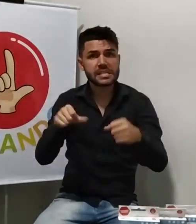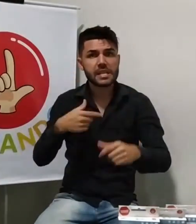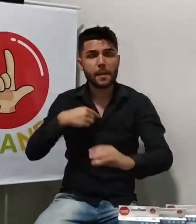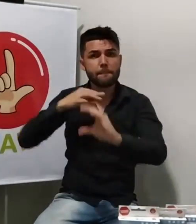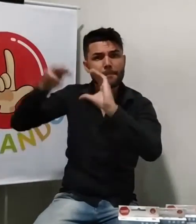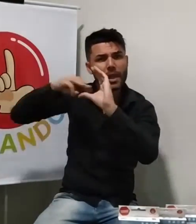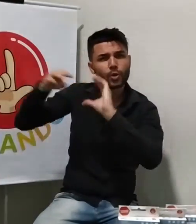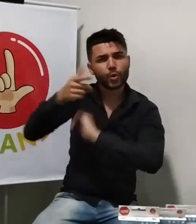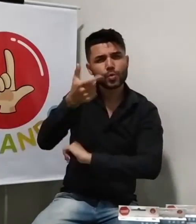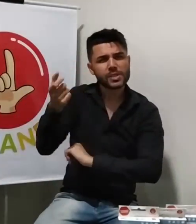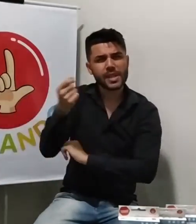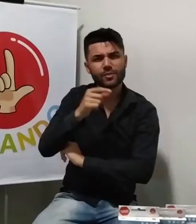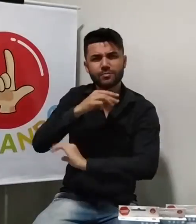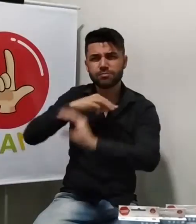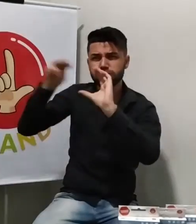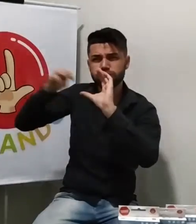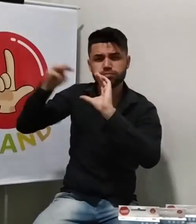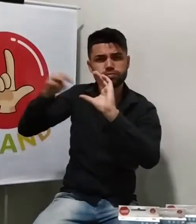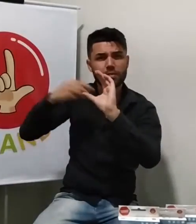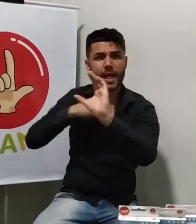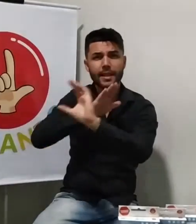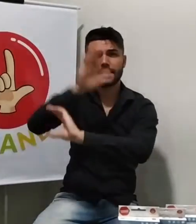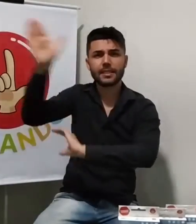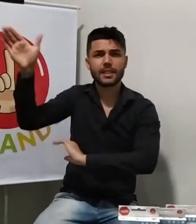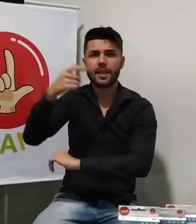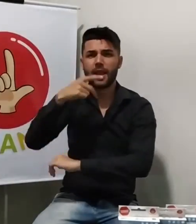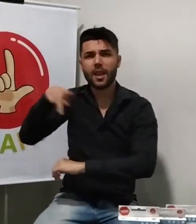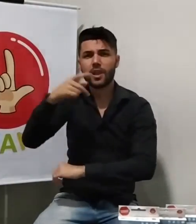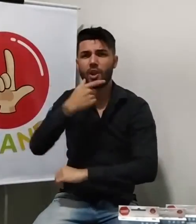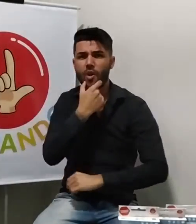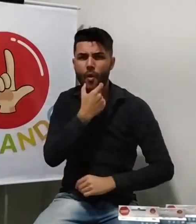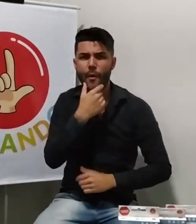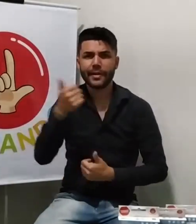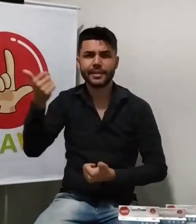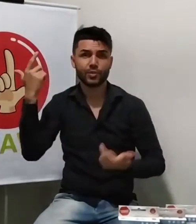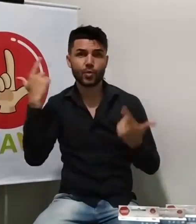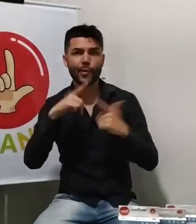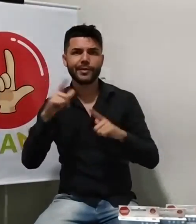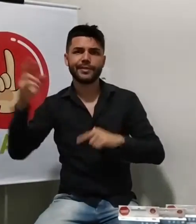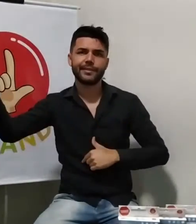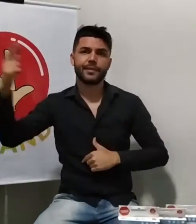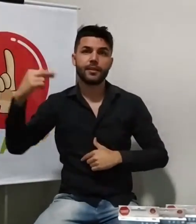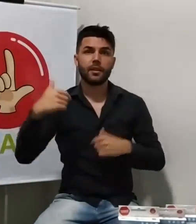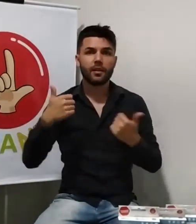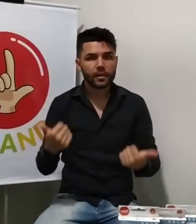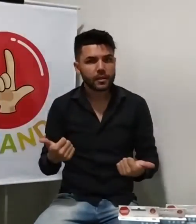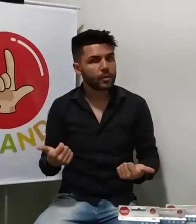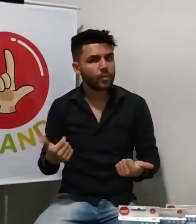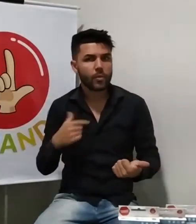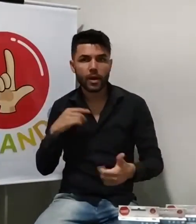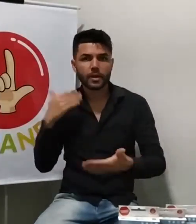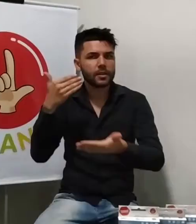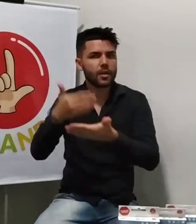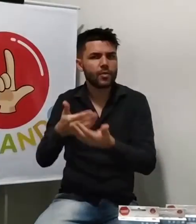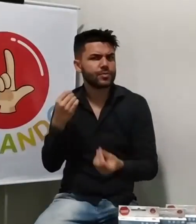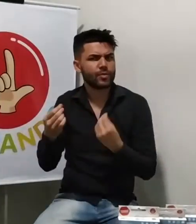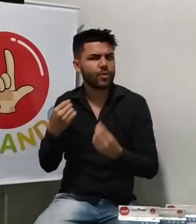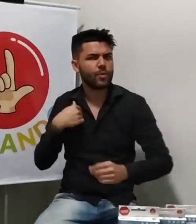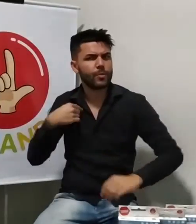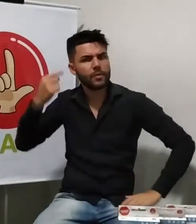grandes impérios? E a Sambatec hoje é uma empresa muito promissora e nós vamos estudar no meusucesso.com a história de Gustavo Caetano.